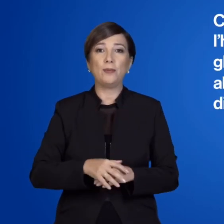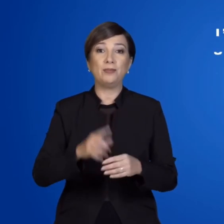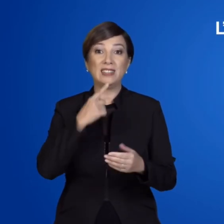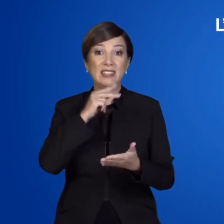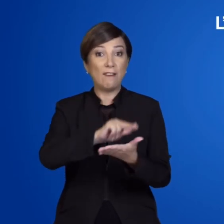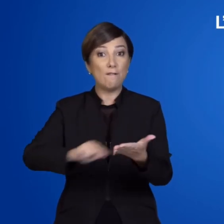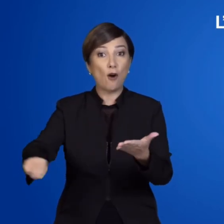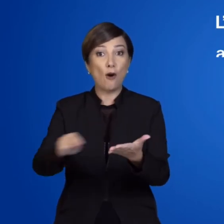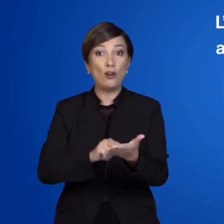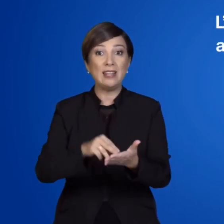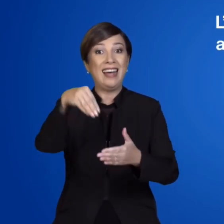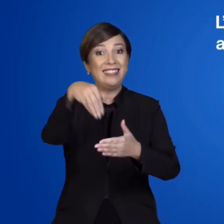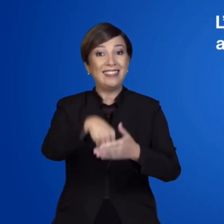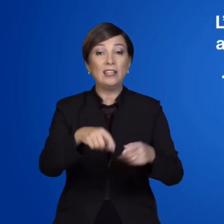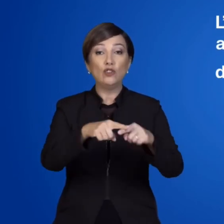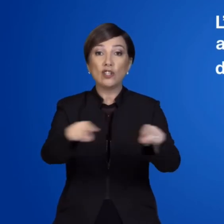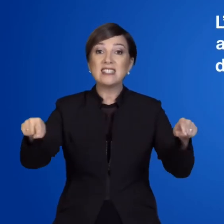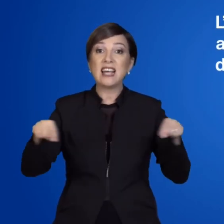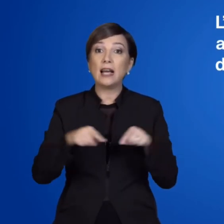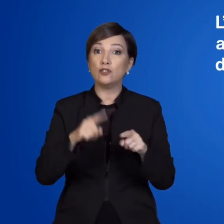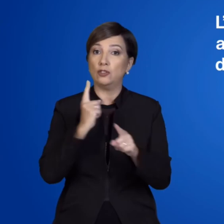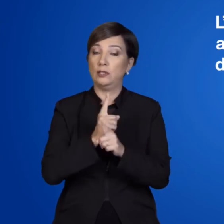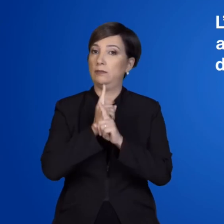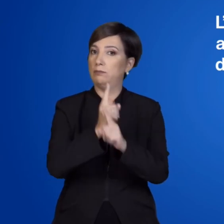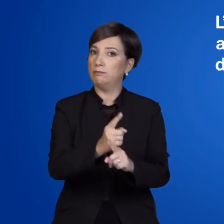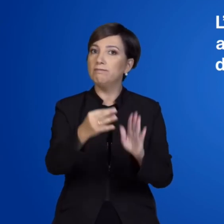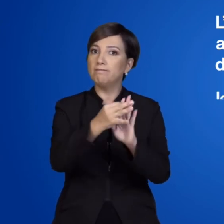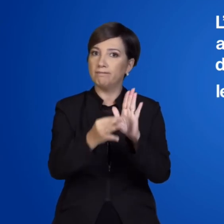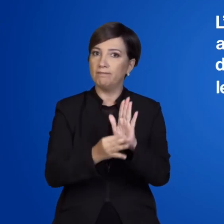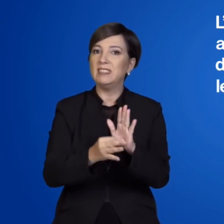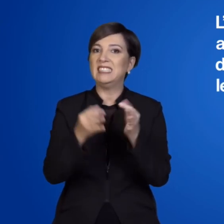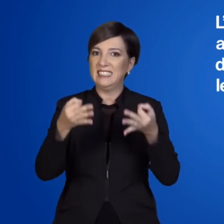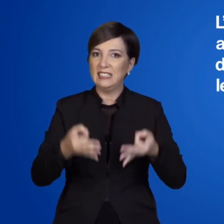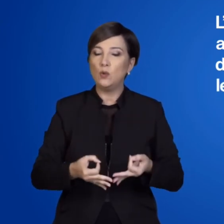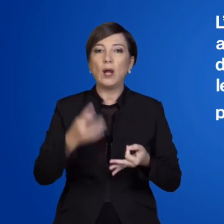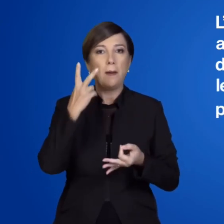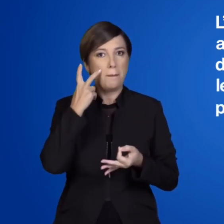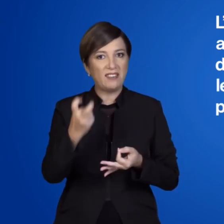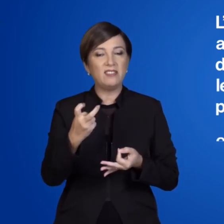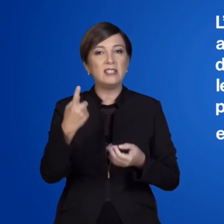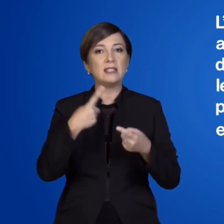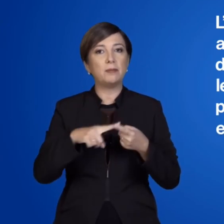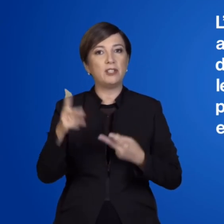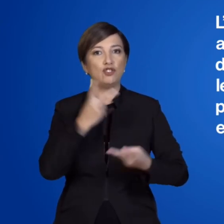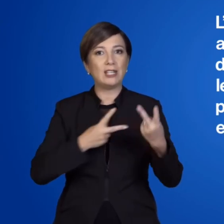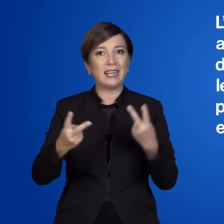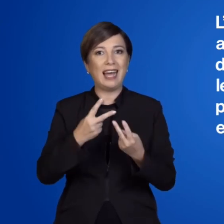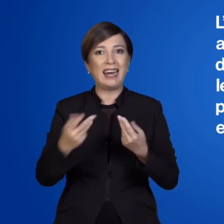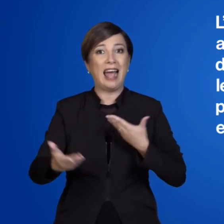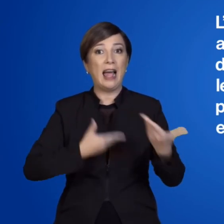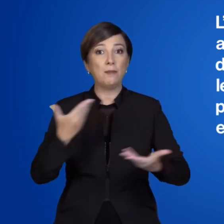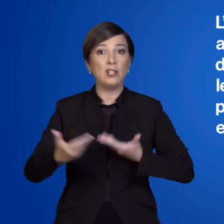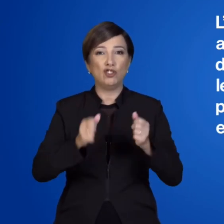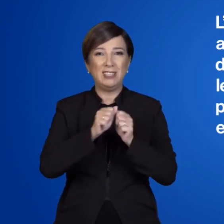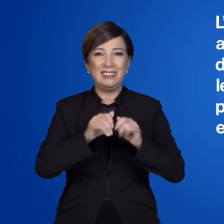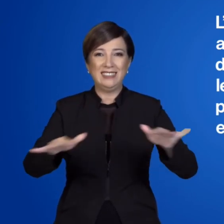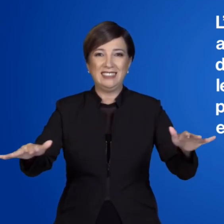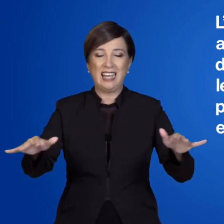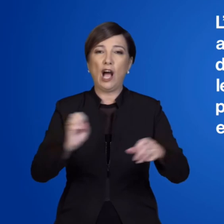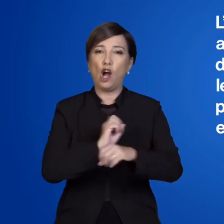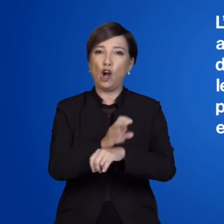L'elettore, inoltre, all'interno del seggio, dovrà attenersi a tutte le misure di sicurezza previste per contrastare l'emergenza epidemiologica